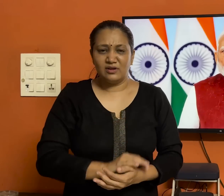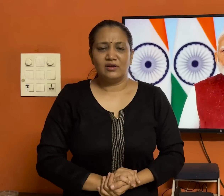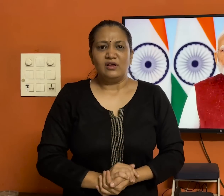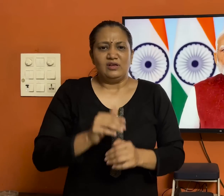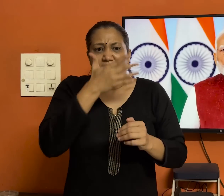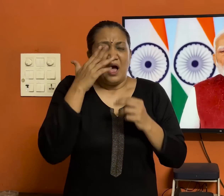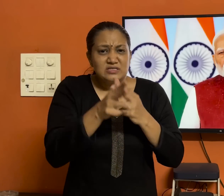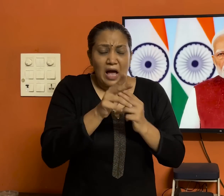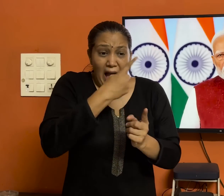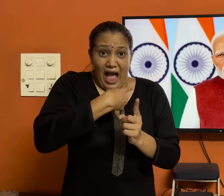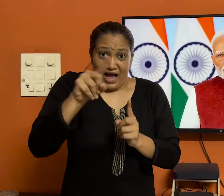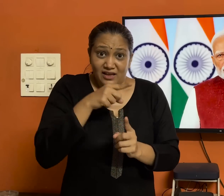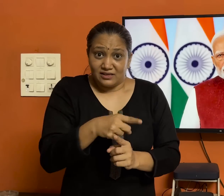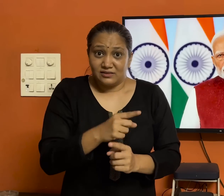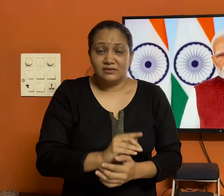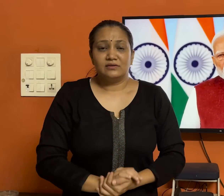आतंक के खिलाफ